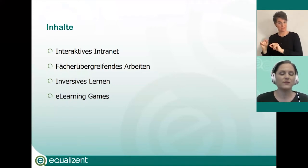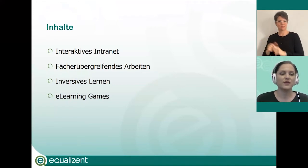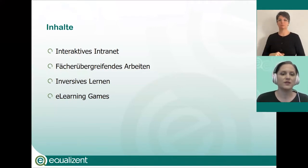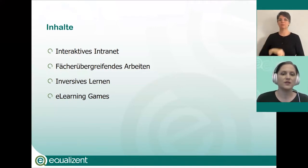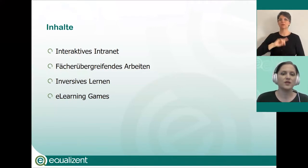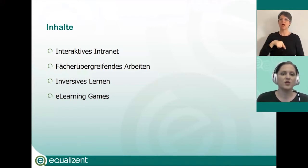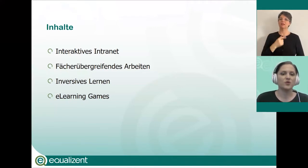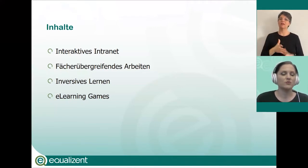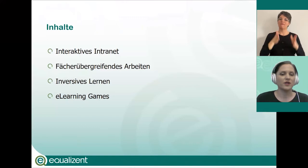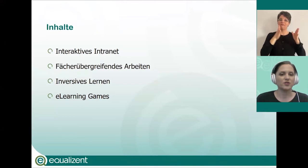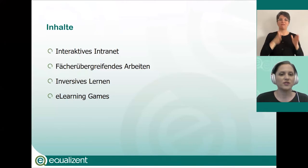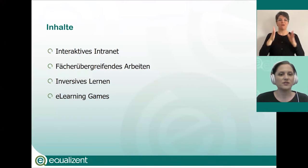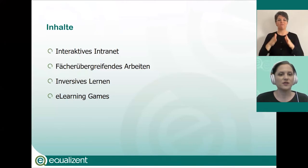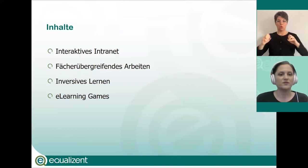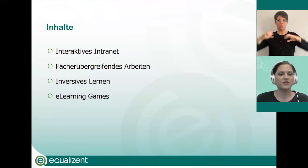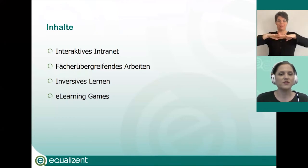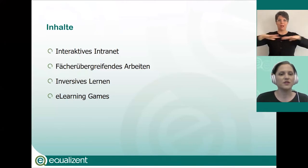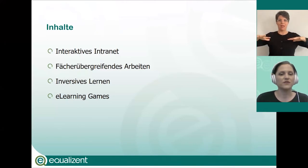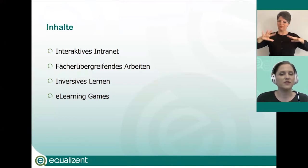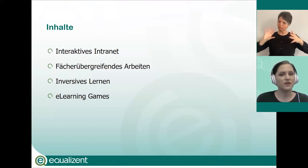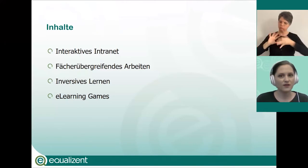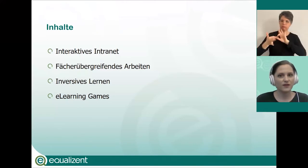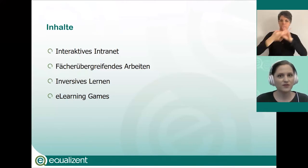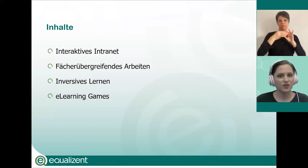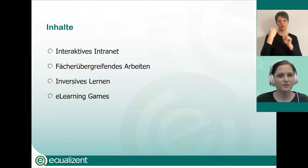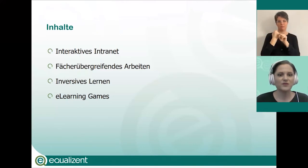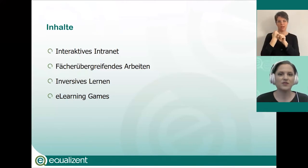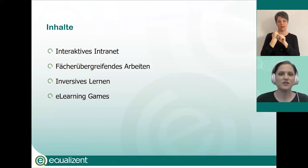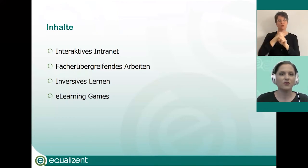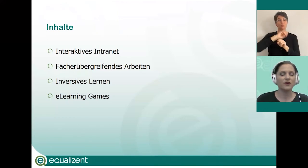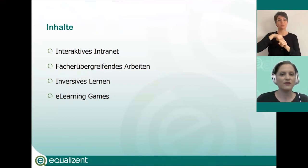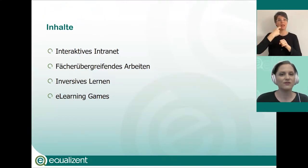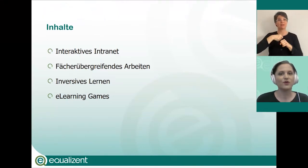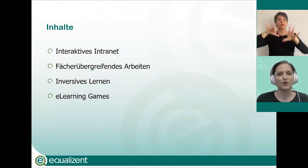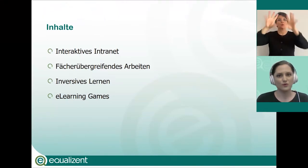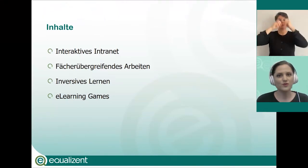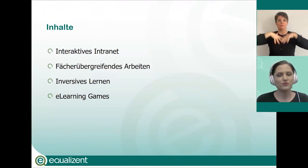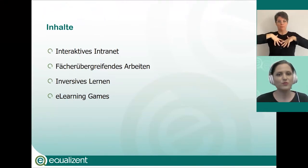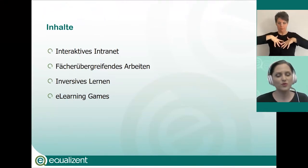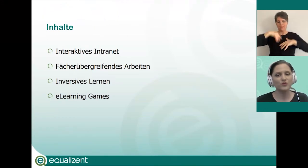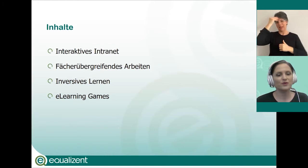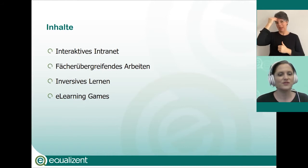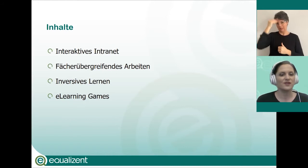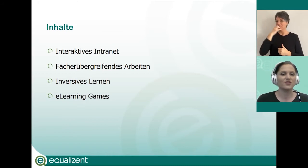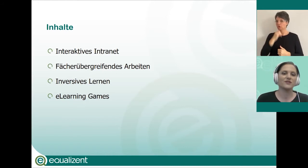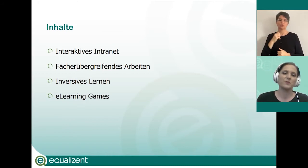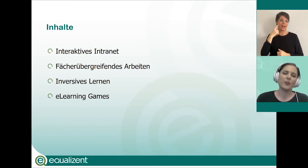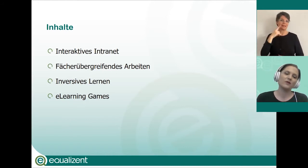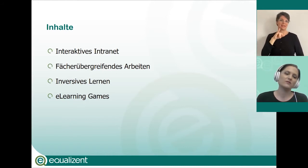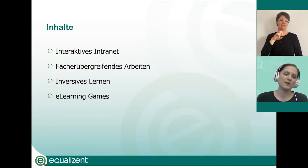fächerübergreifenden Arbeiten, um anschließend auf das invasive Lernen einzugehen, das auch einen großen Punkt bei uns